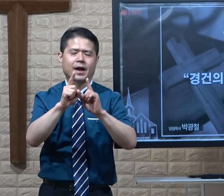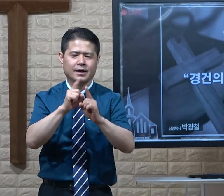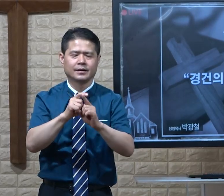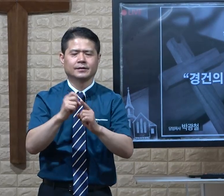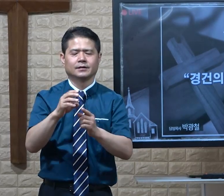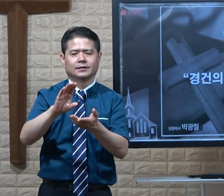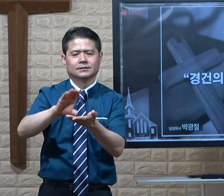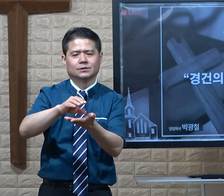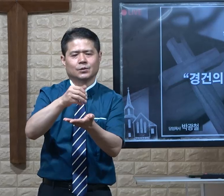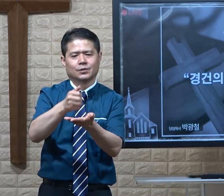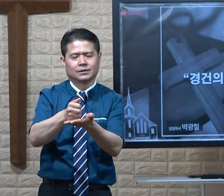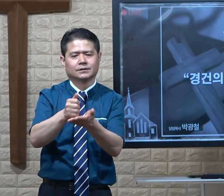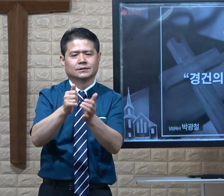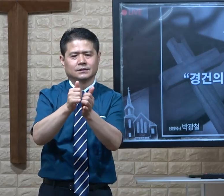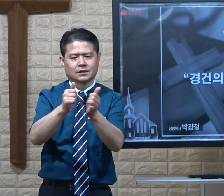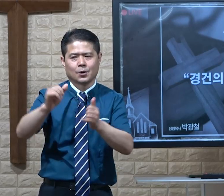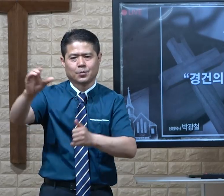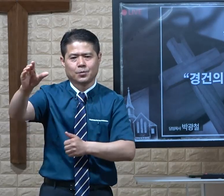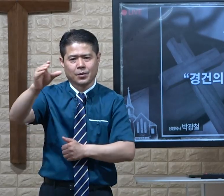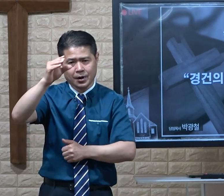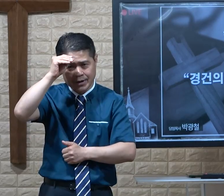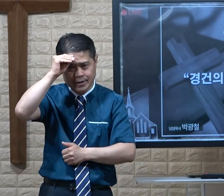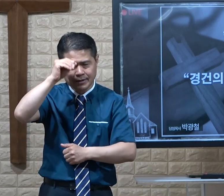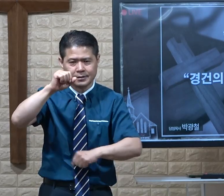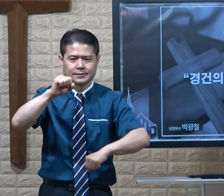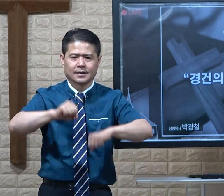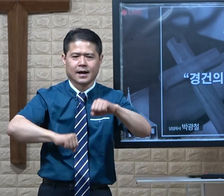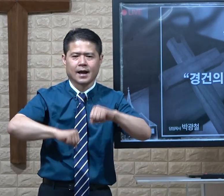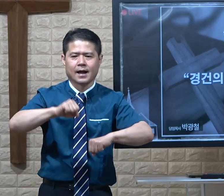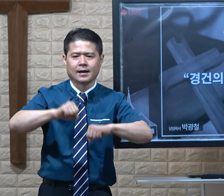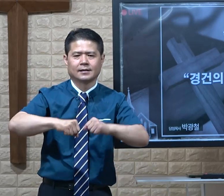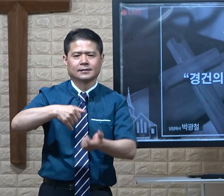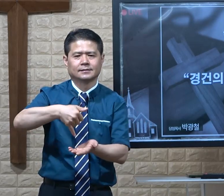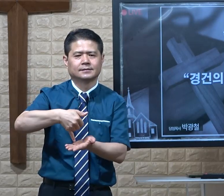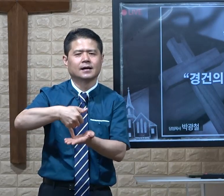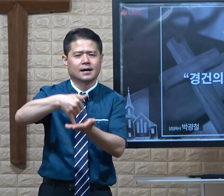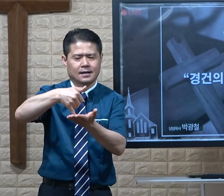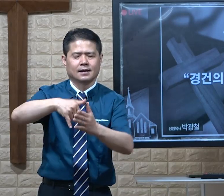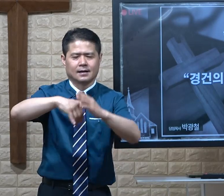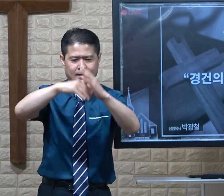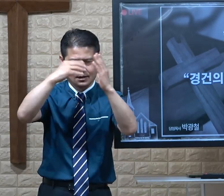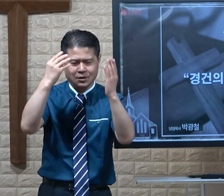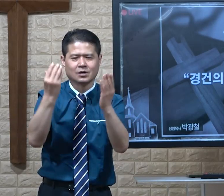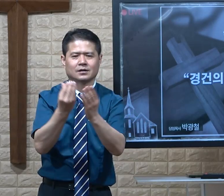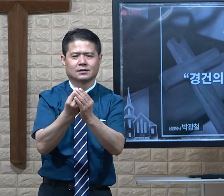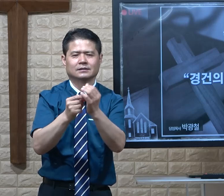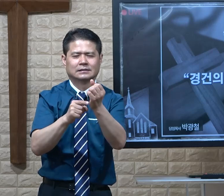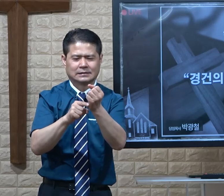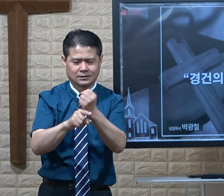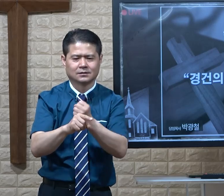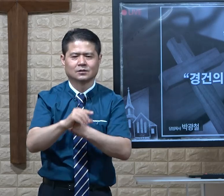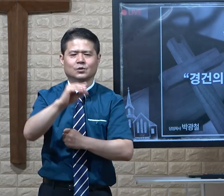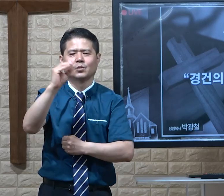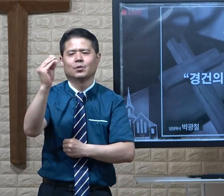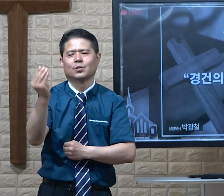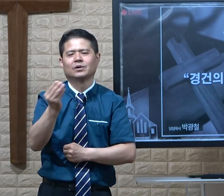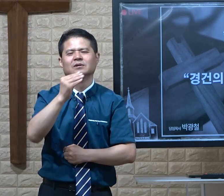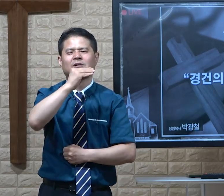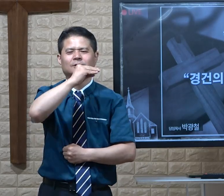말씀으로 우리가 예쁘게 빚어지며 하나님의 인격을 본받는 그런 행위를 하는 의미가